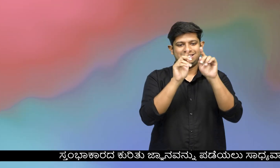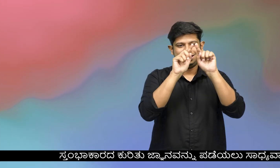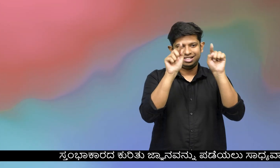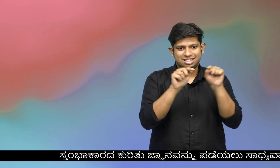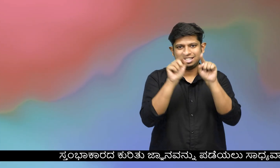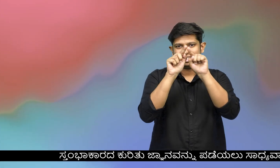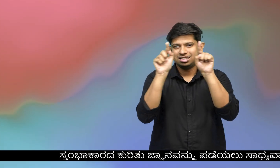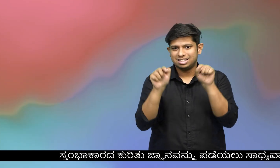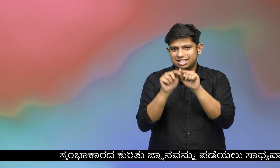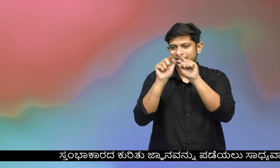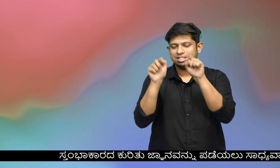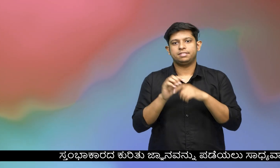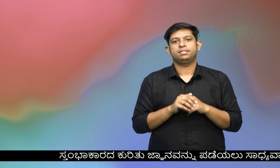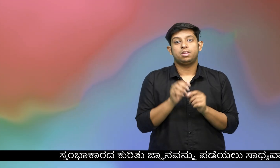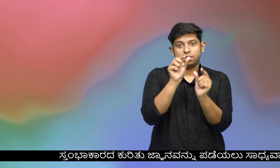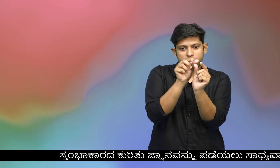ಸ್ತಂಭಾಕಾರದ ಕುರಿತು ಜ್ಞಾನವನ್ನು ಪಡೆಯಲು ಸಾಧ್ಯವಾಗುತ್ತದೆ.